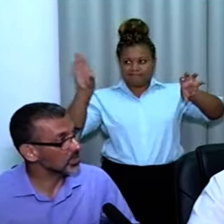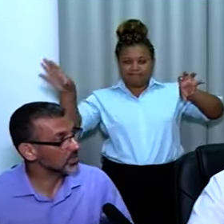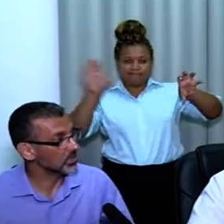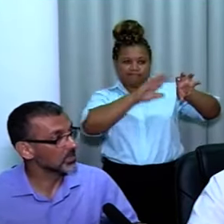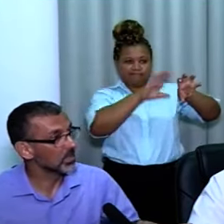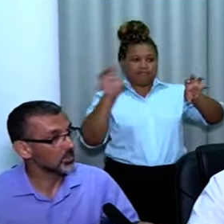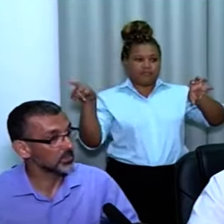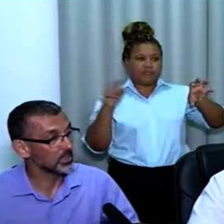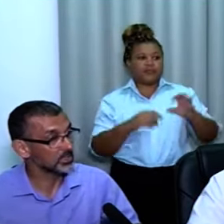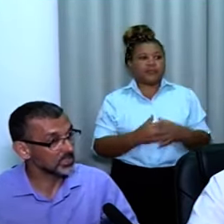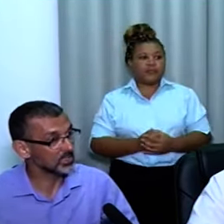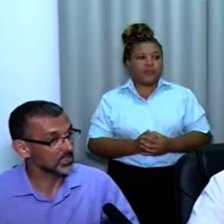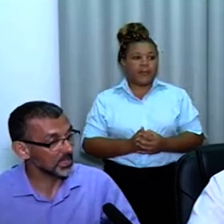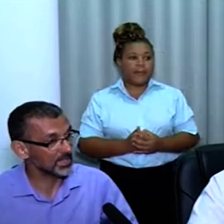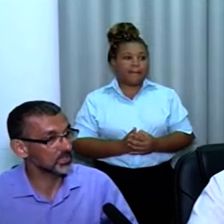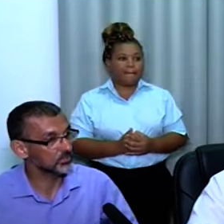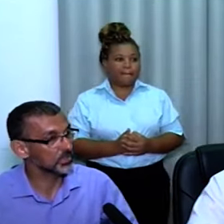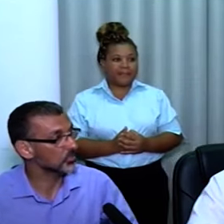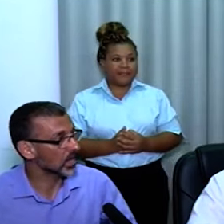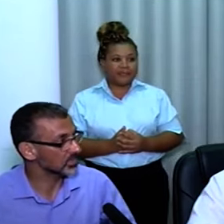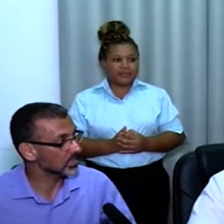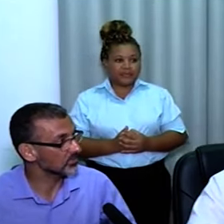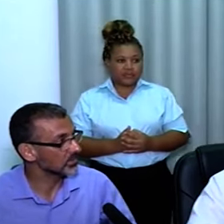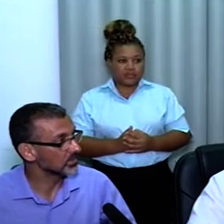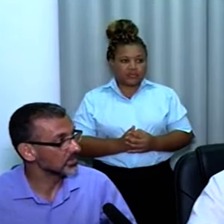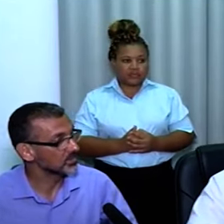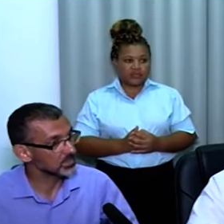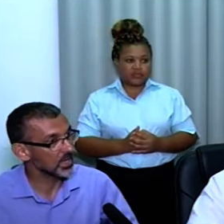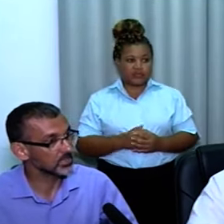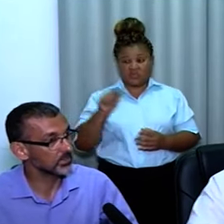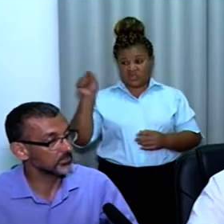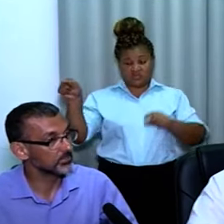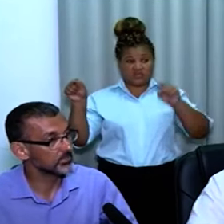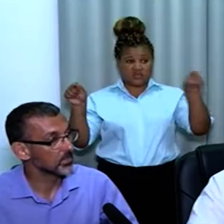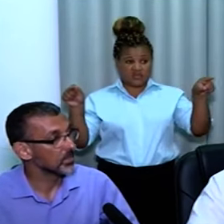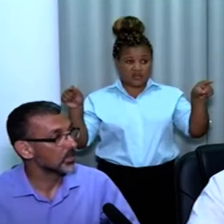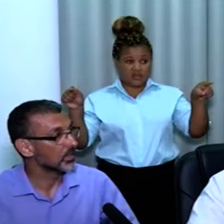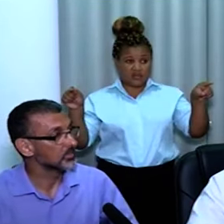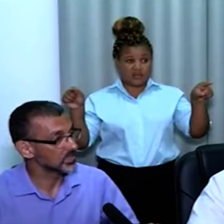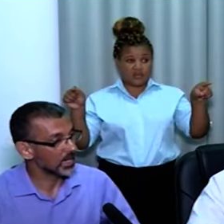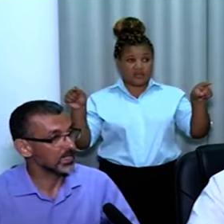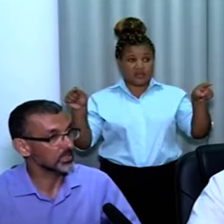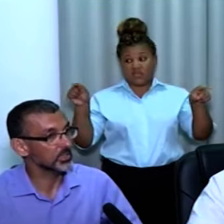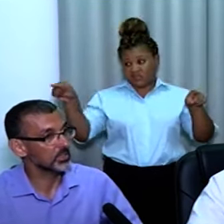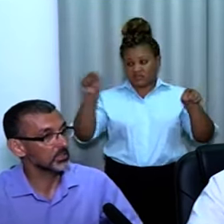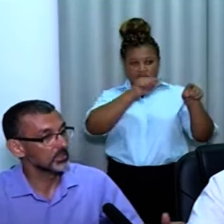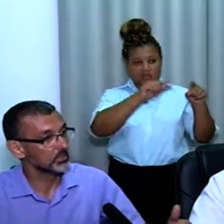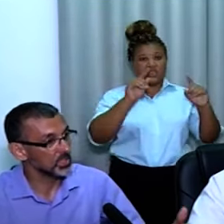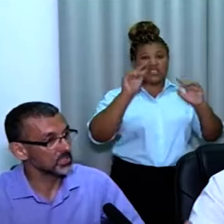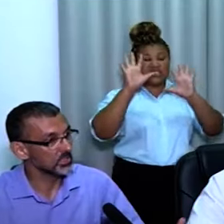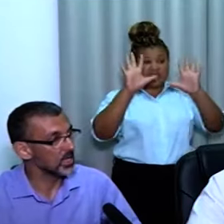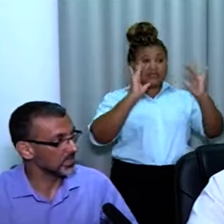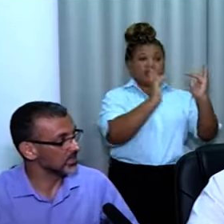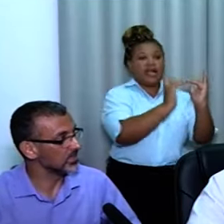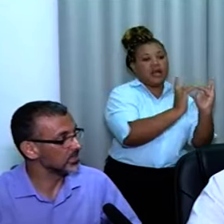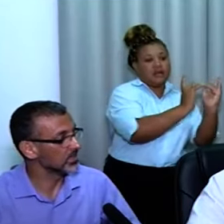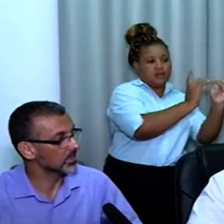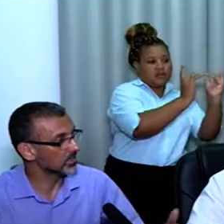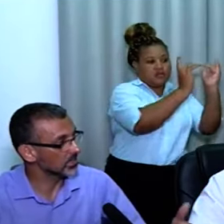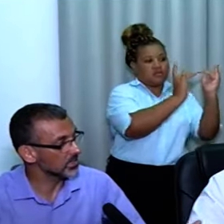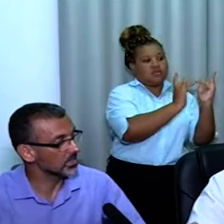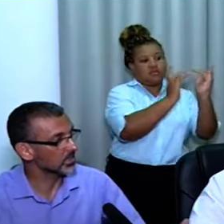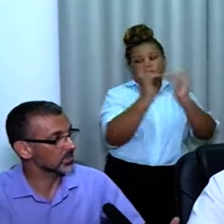côté, il y a 10 l'assemble qui nous a servi. 10 l'assemble. Dans chaque l'assemble, il y a plus qui de Lili. Il y